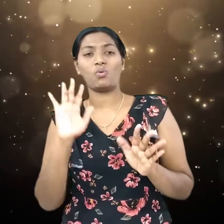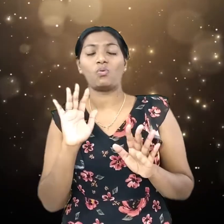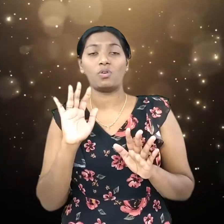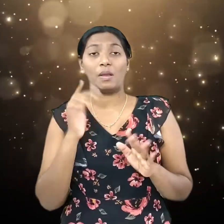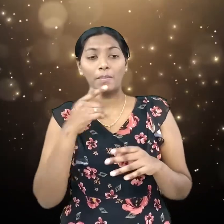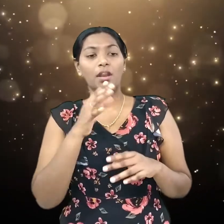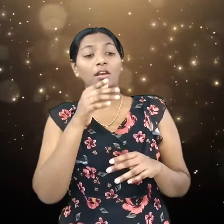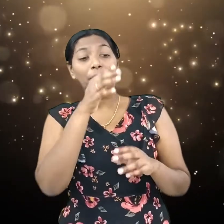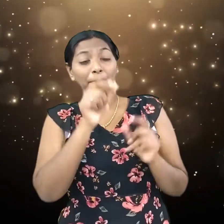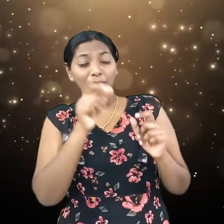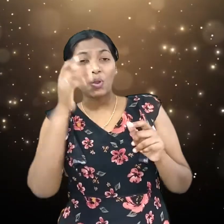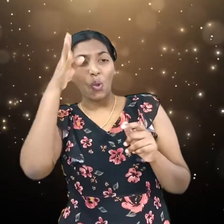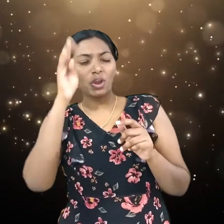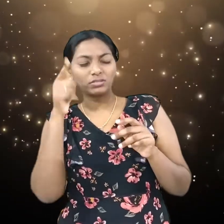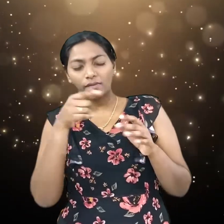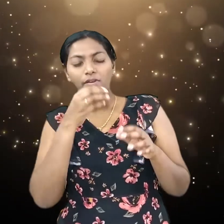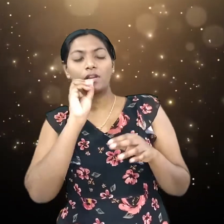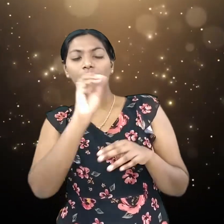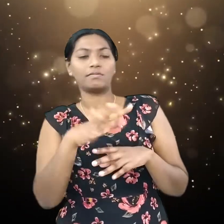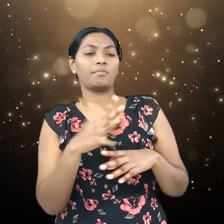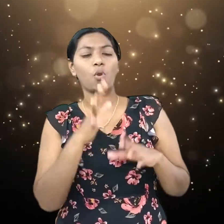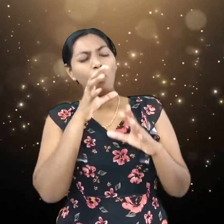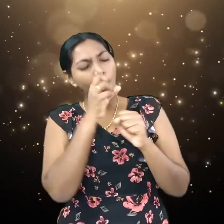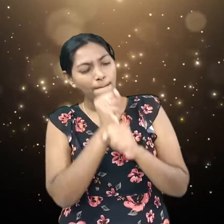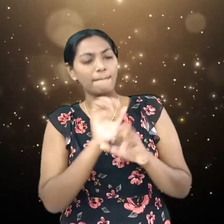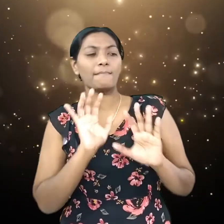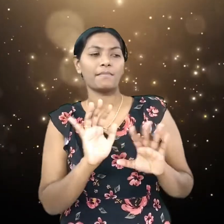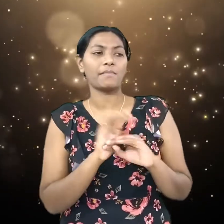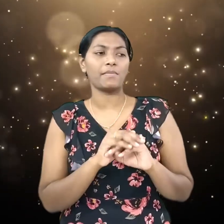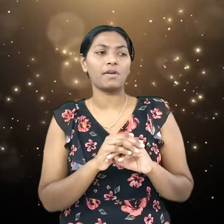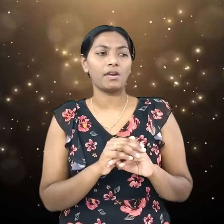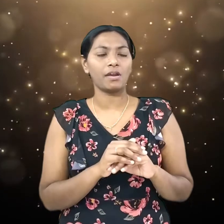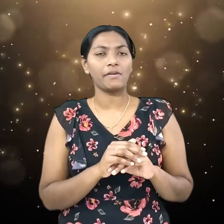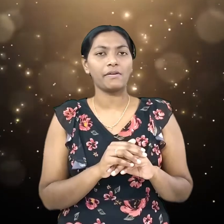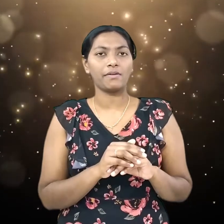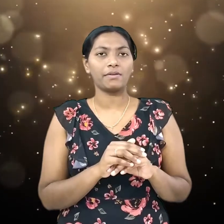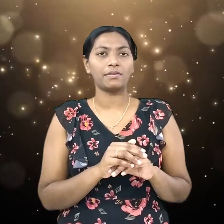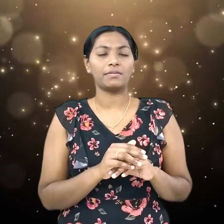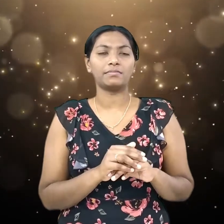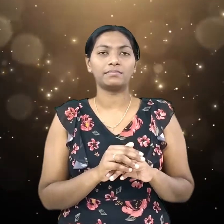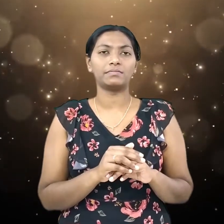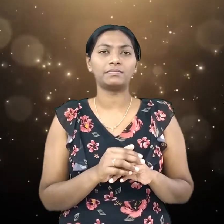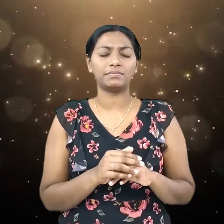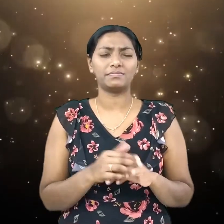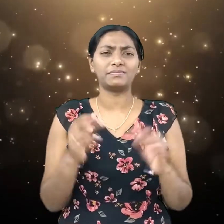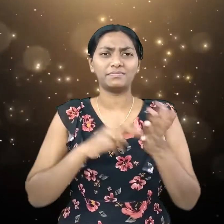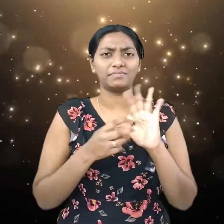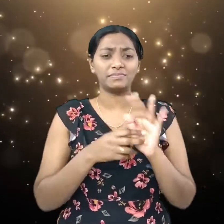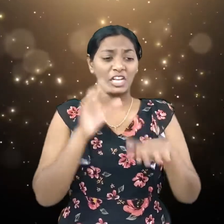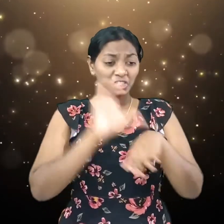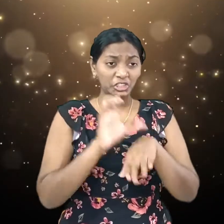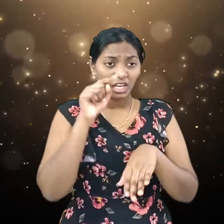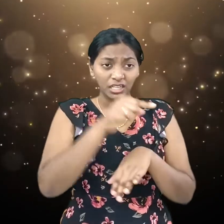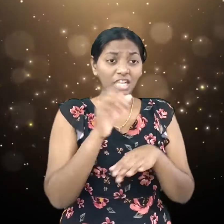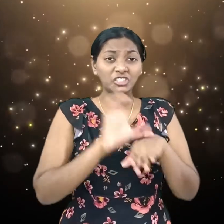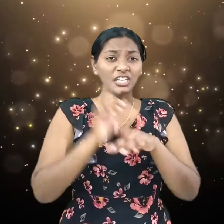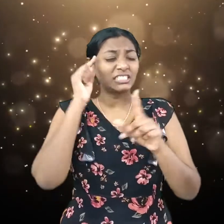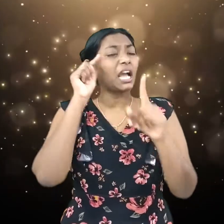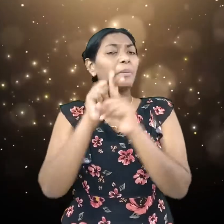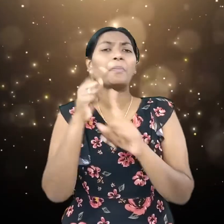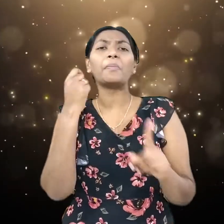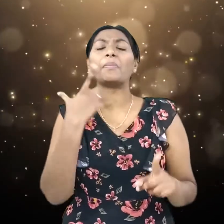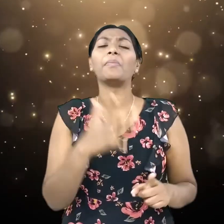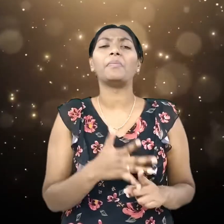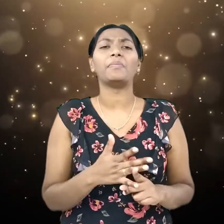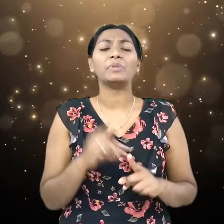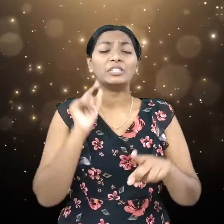क्योंकि मैच्योरिटी तक नहीं आया था। चर्च को उसका उद्देश्य समझ में नहीं आया था। चर्च को लग रहा था कि हम चर्च में इसलिए आते हैं